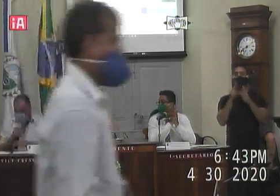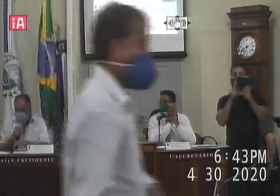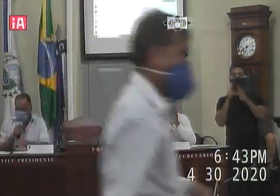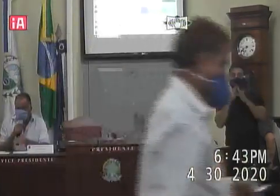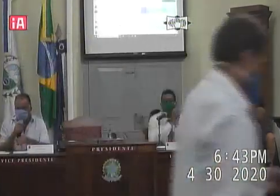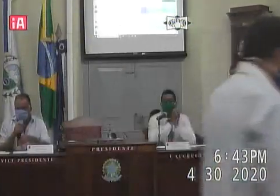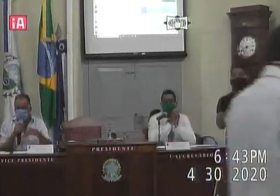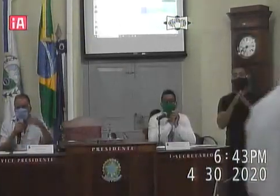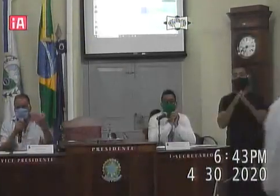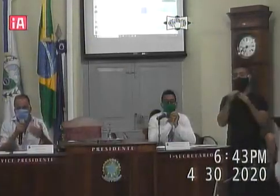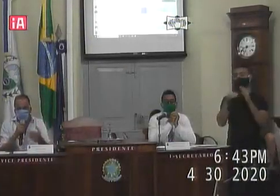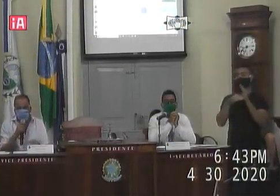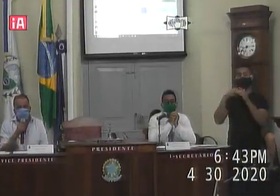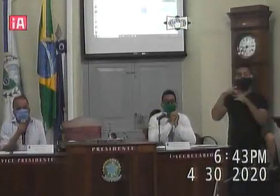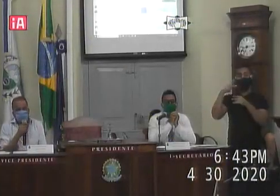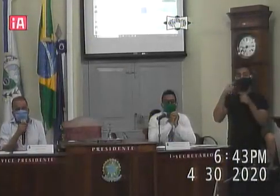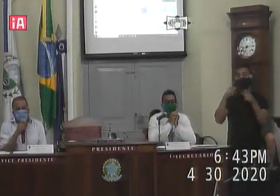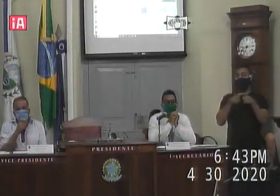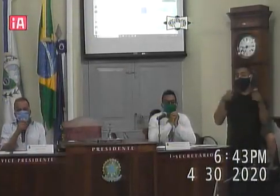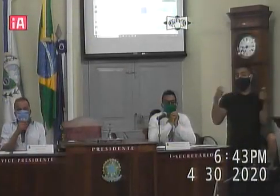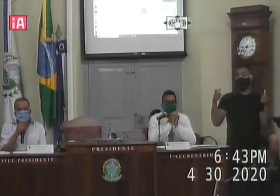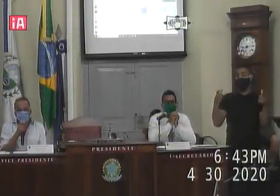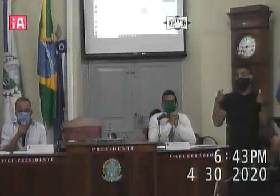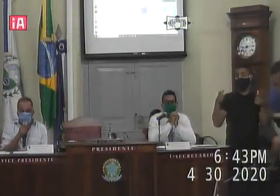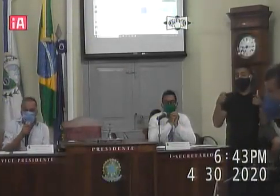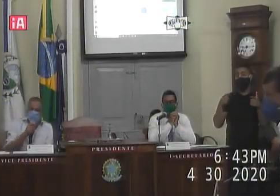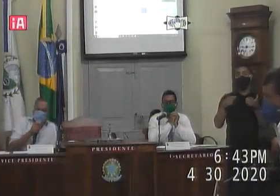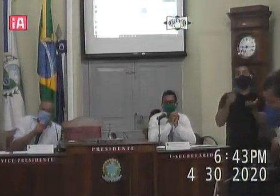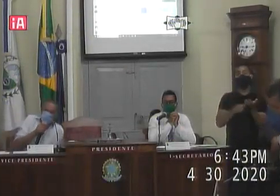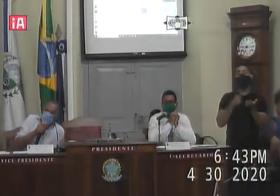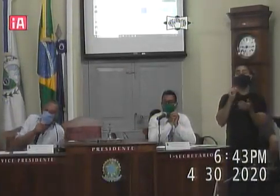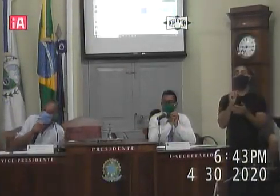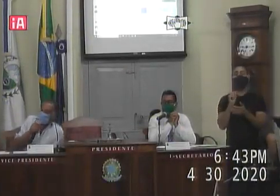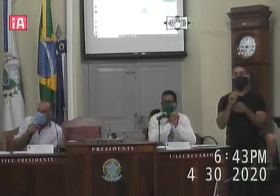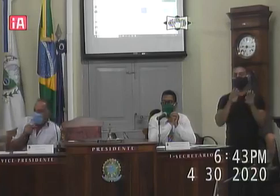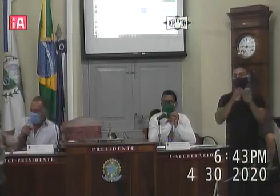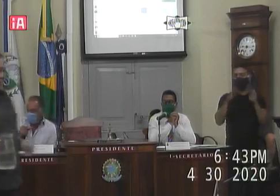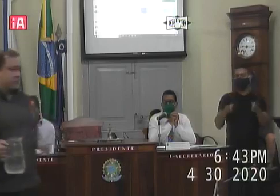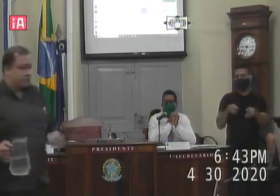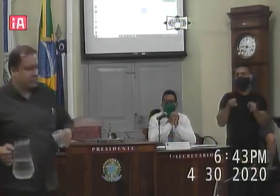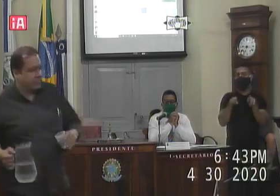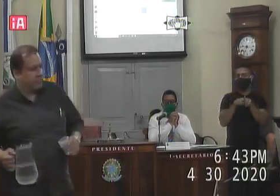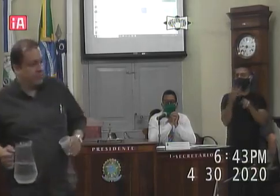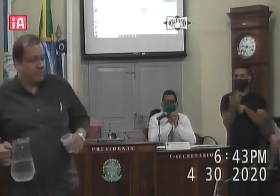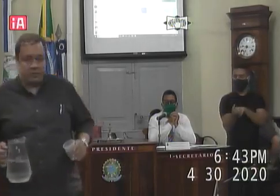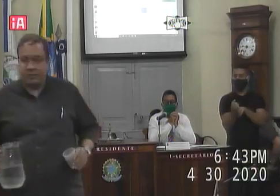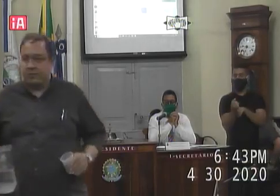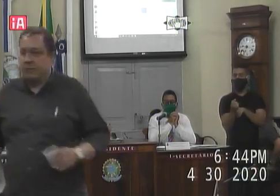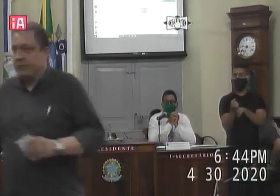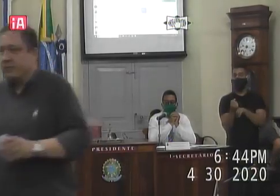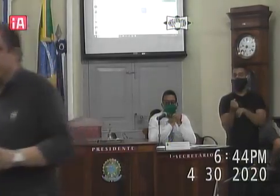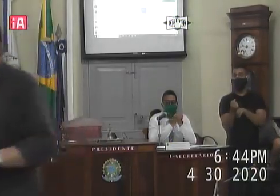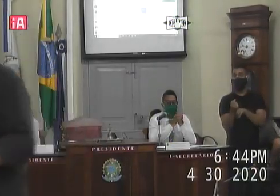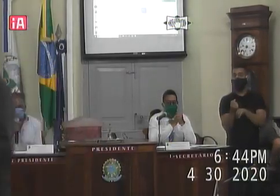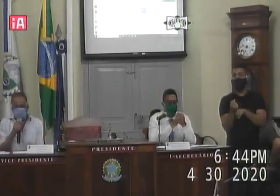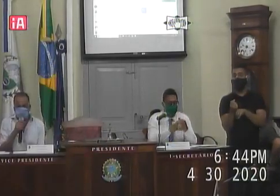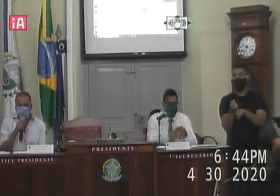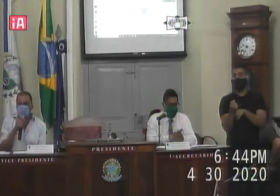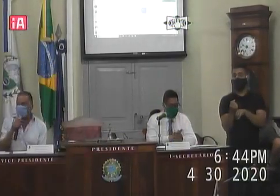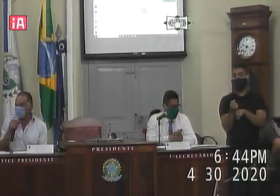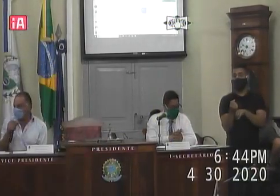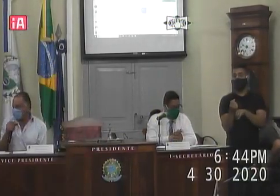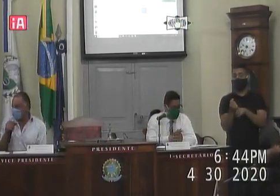os vereadores, na sua maioria, decidiram e a mesa acatou que a partir